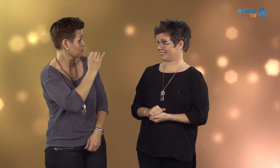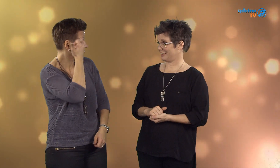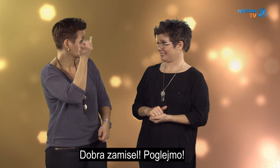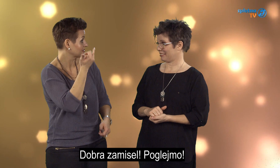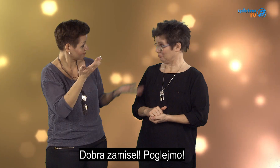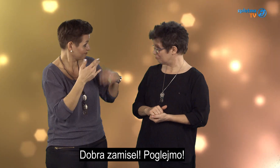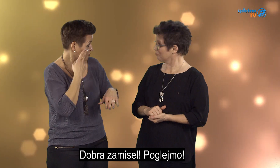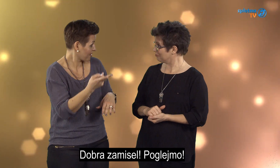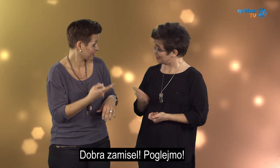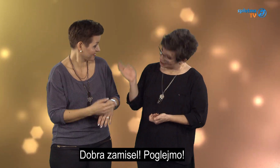Dobra zamisel. Poglejmo.